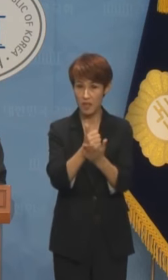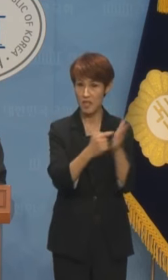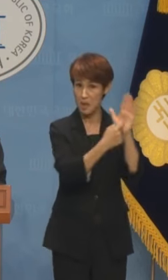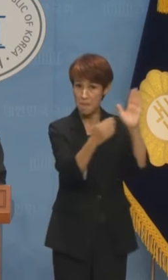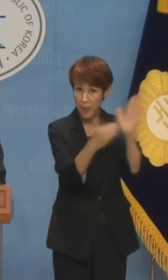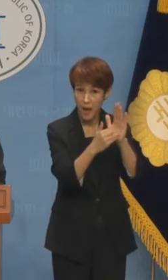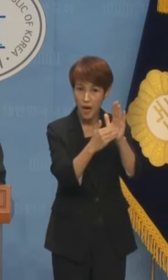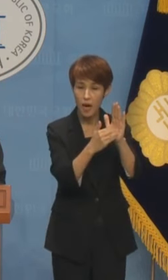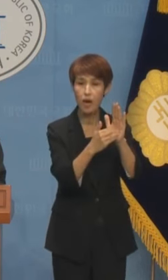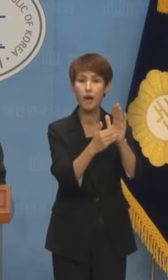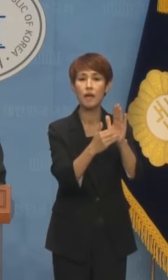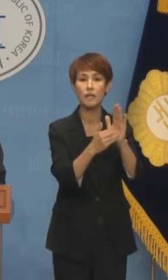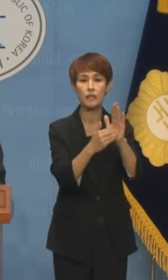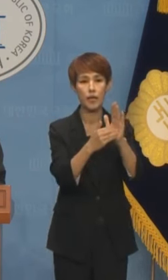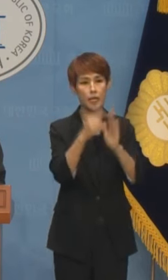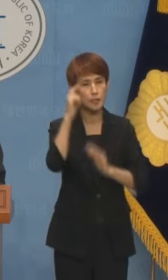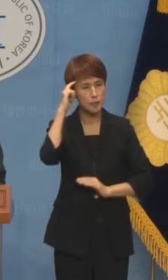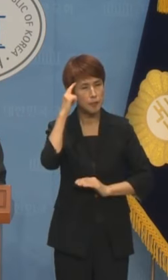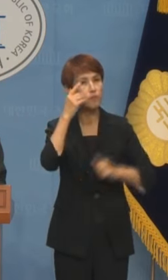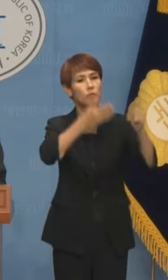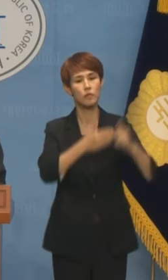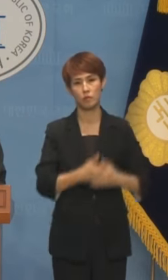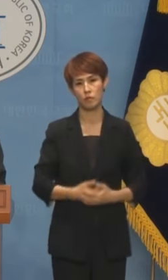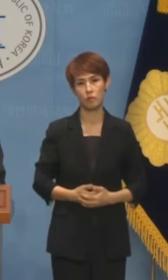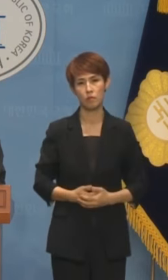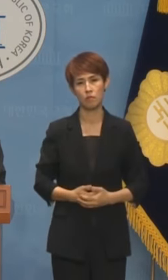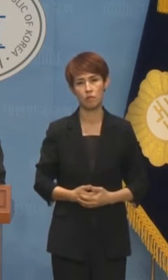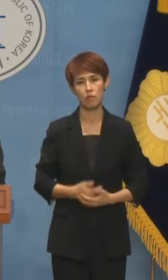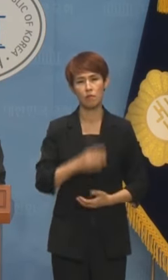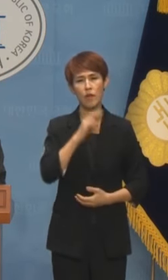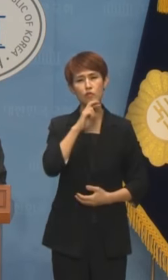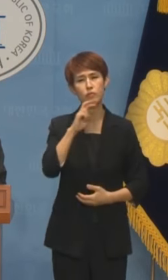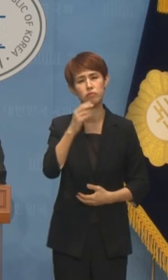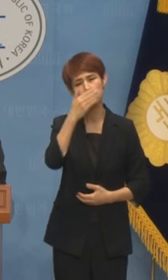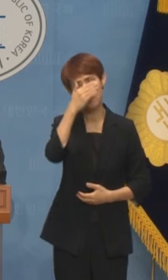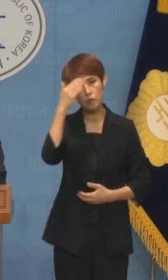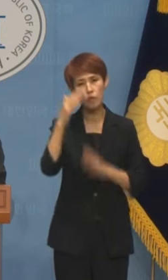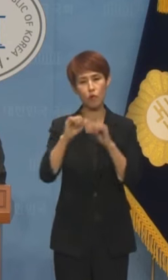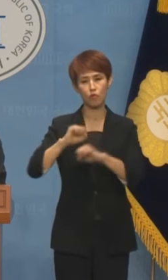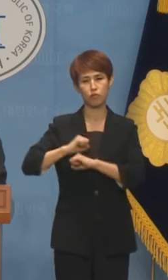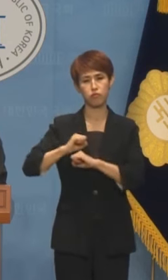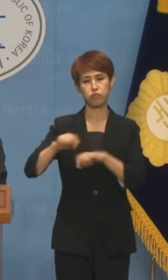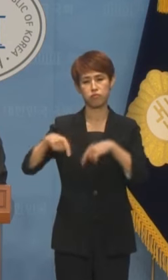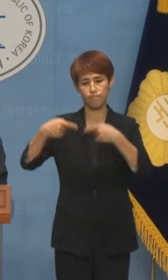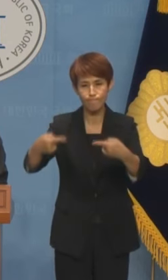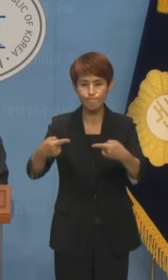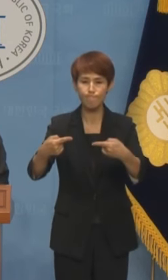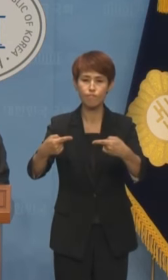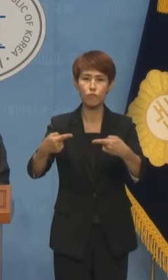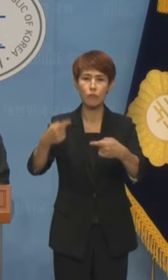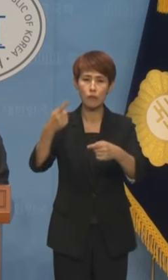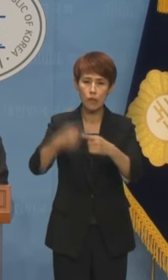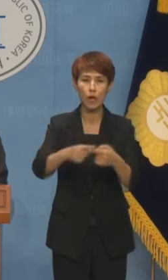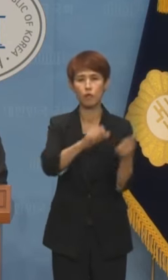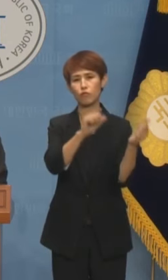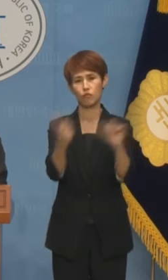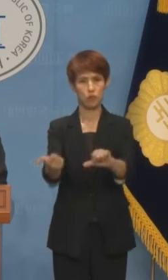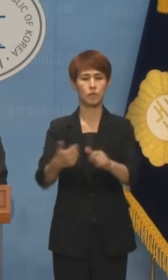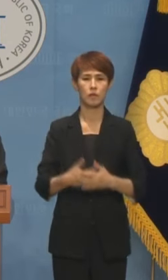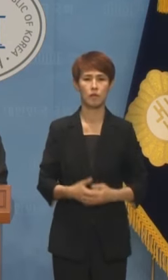스스로의 발언을 되돌아보십시오. 꽃다운 20살 청년이 국가의 부름을 받고 성실히 명을 수행하다